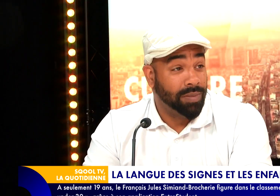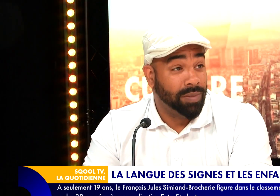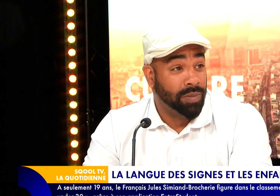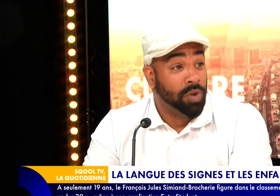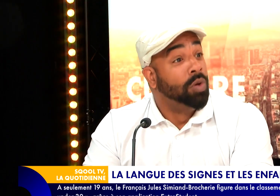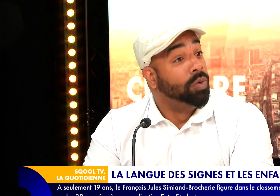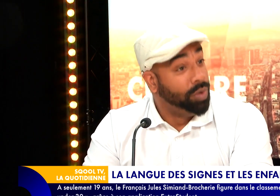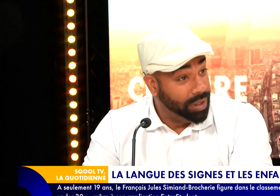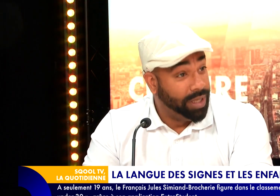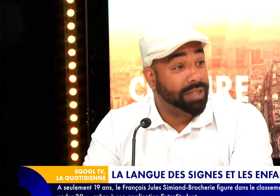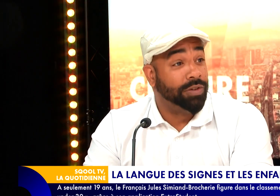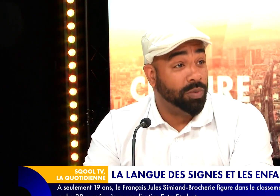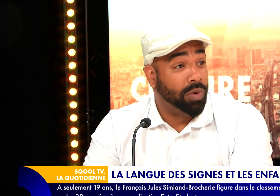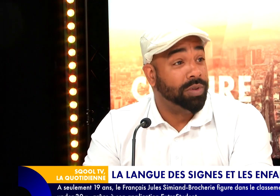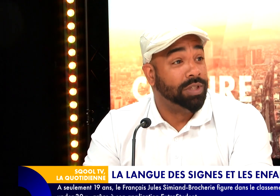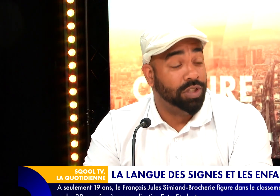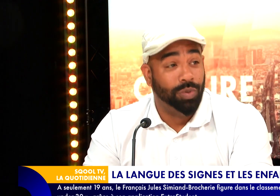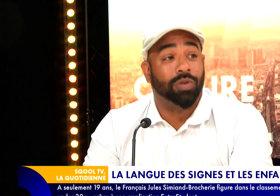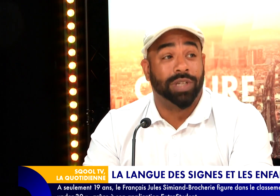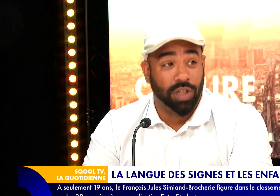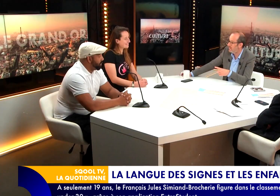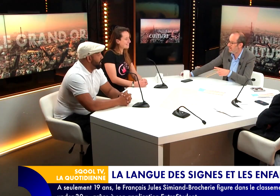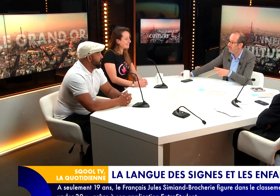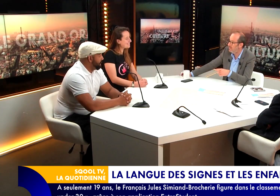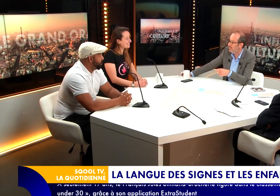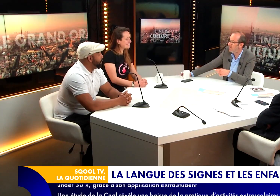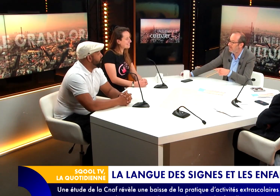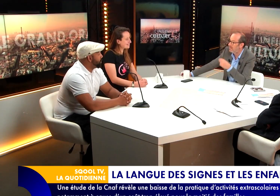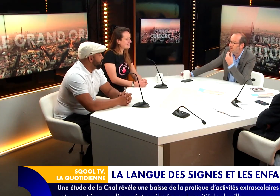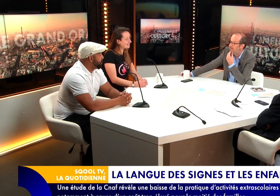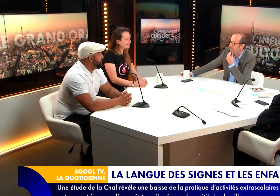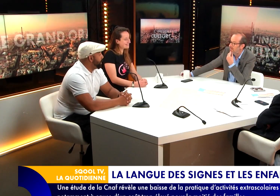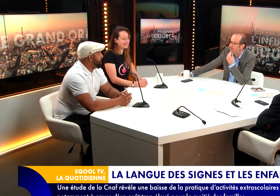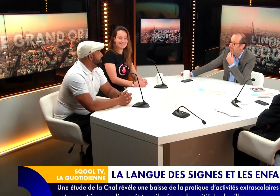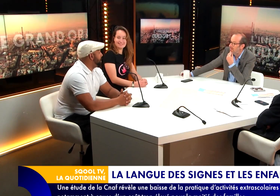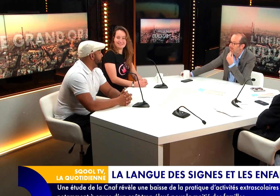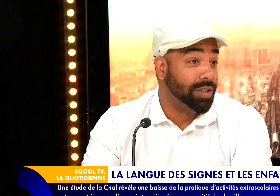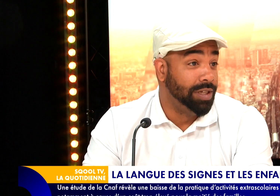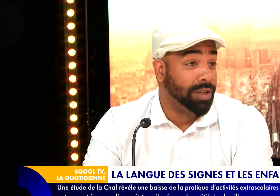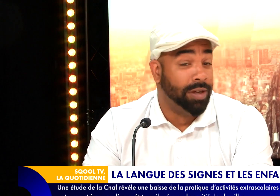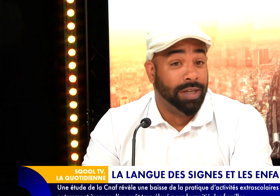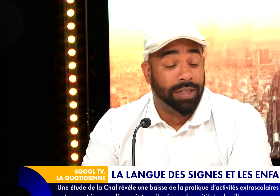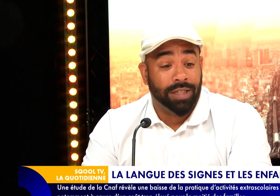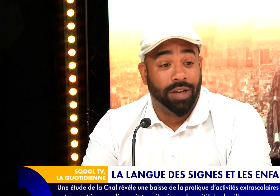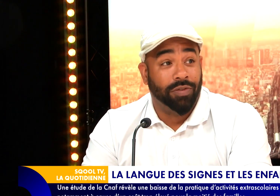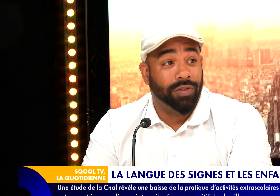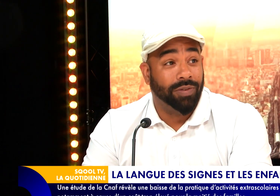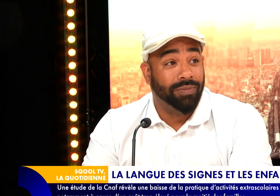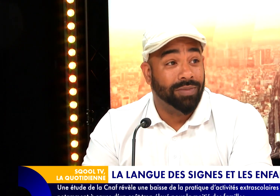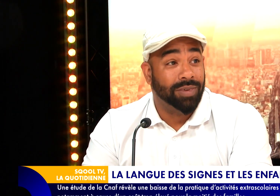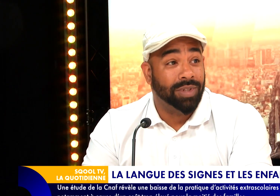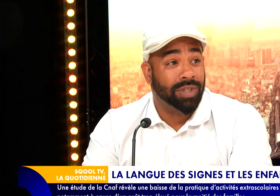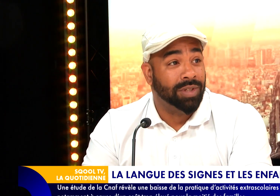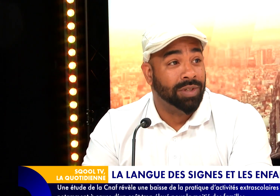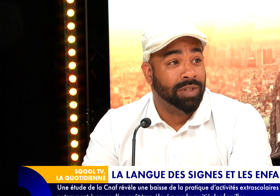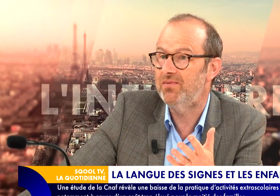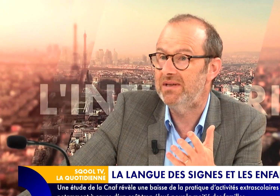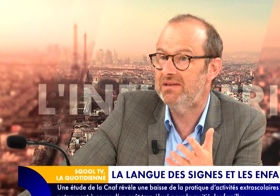interdite. Oui. Votre exactement. Chanson qui s'appelle 1881, je crois, c'est ça ? Exactement. Ouais. Pendant 100 ans, il y a une interdiction de la langue des signes. Alors quand on dit interdite, c'est-à-dire interdite à l'école, en fait.